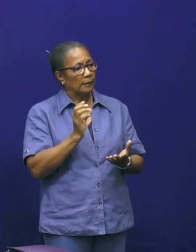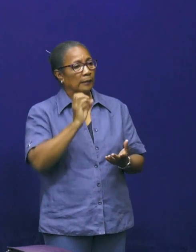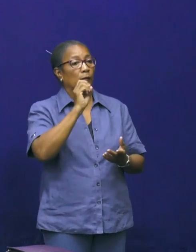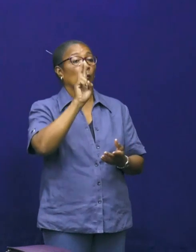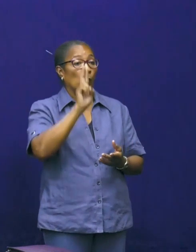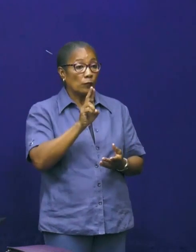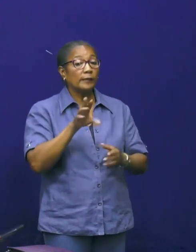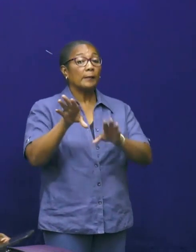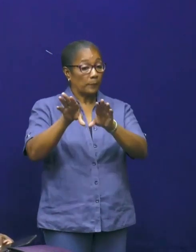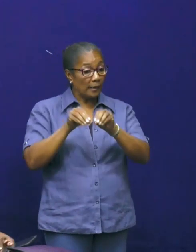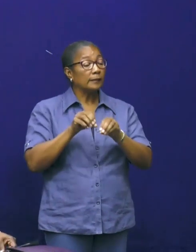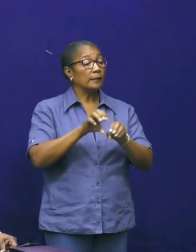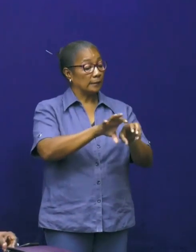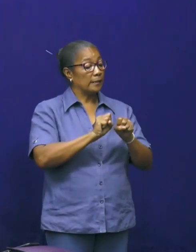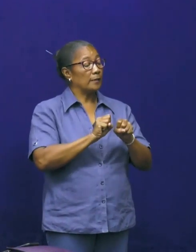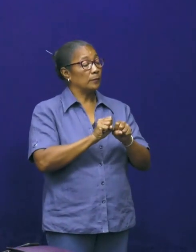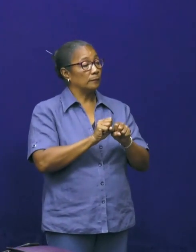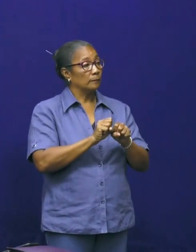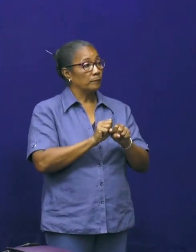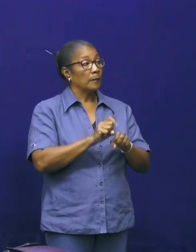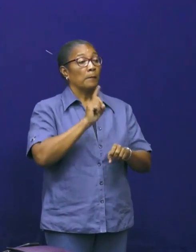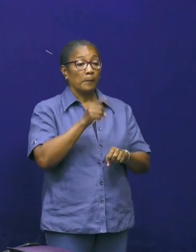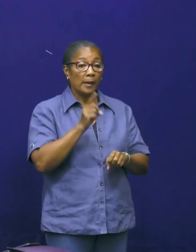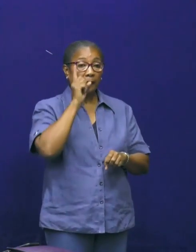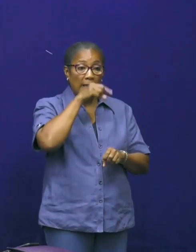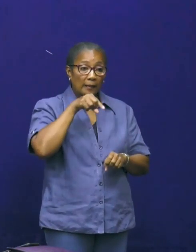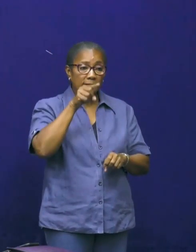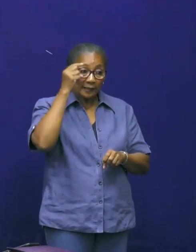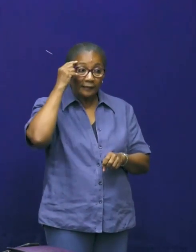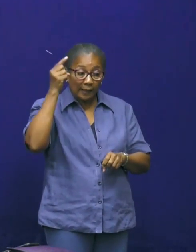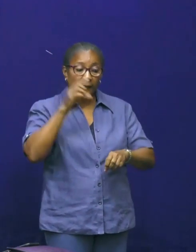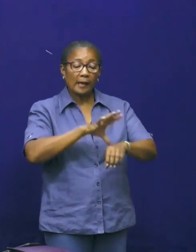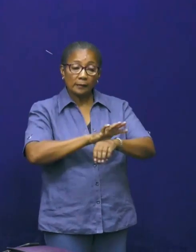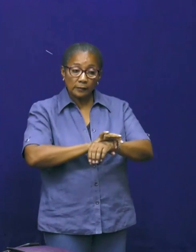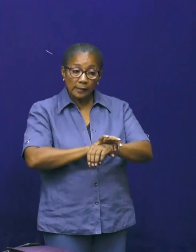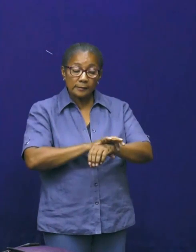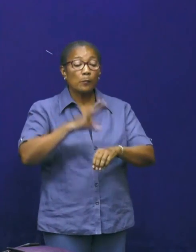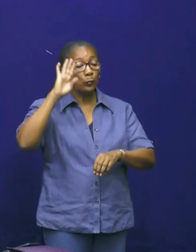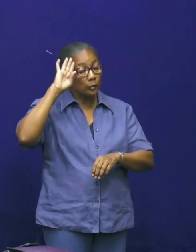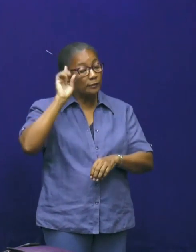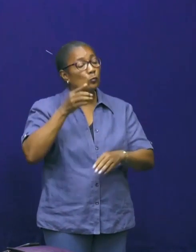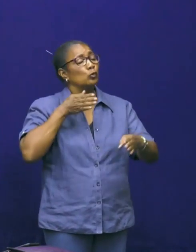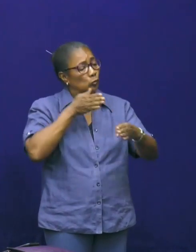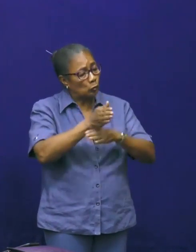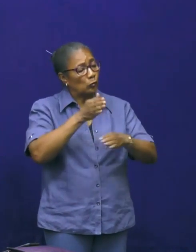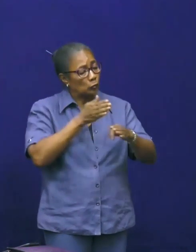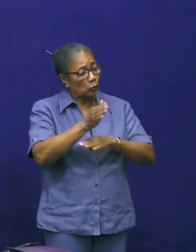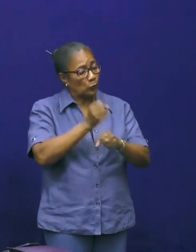overheid maatregelen moeten nemen. Maar als u denkt aan die artsen en die politiemannen die door moeten werken.